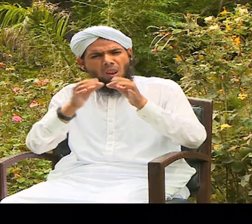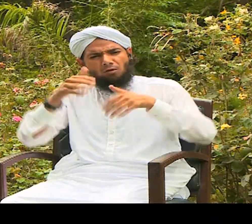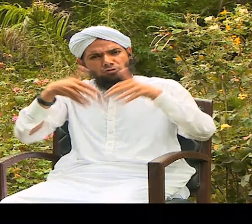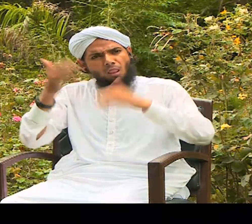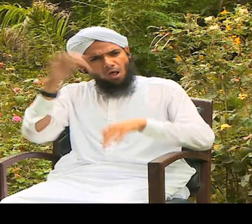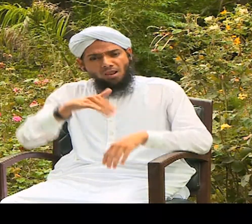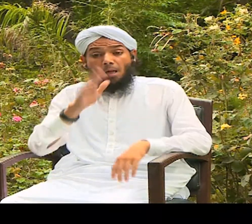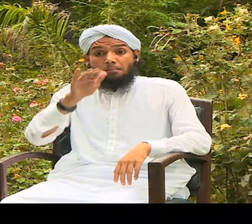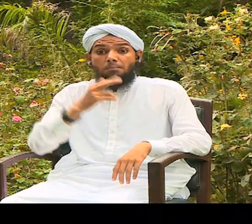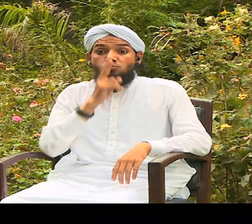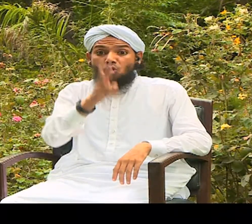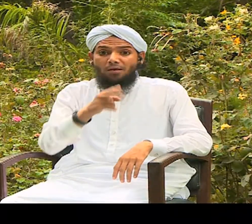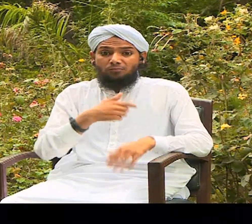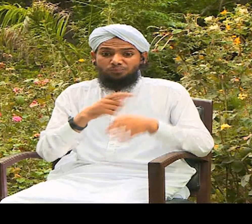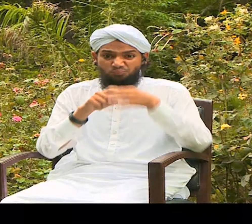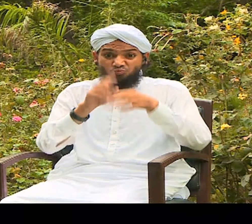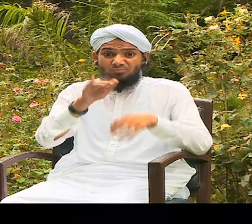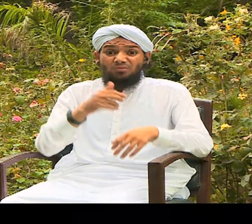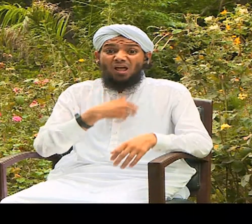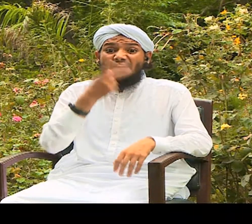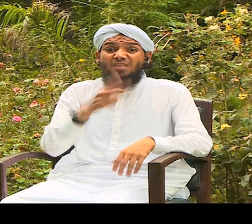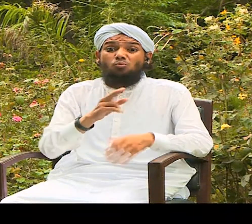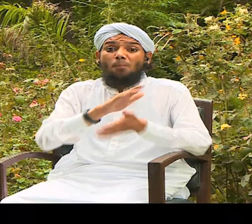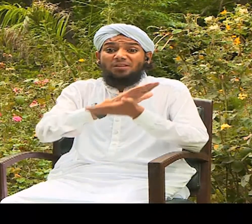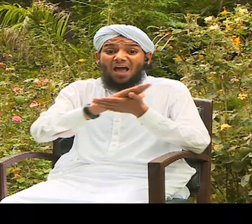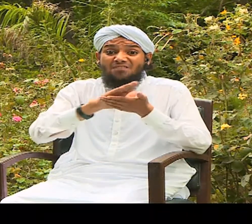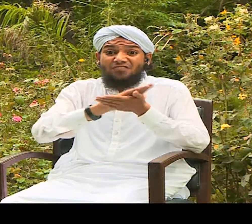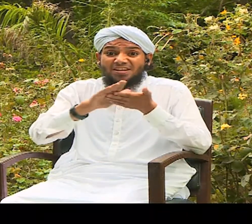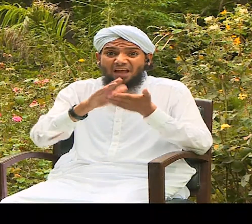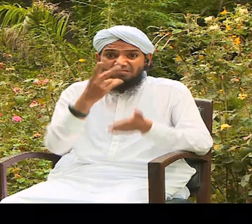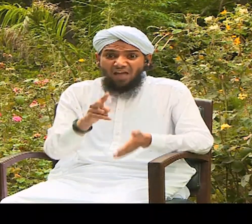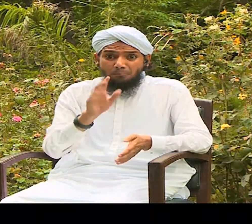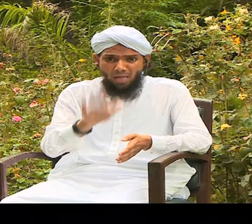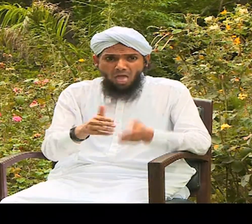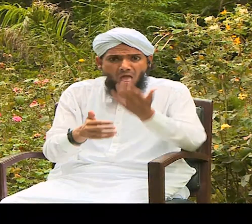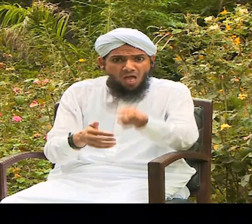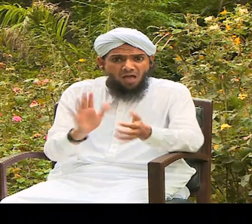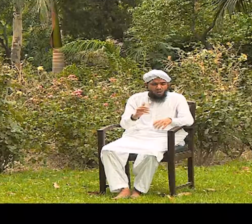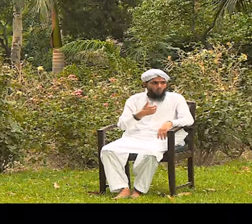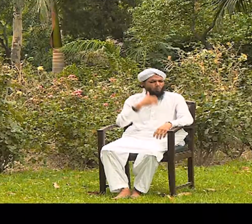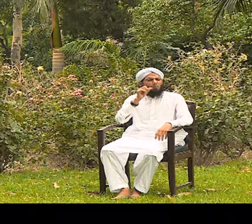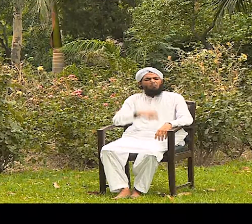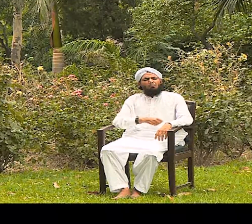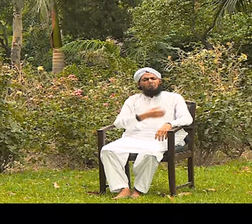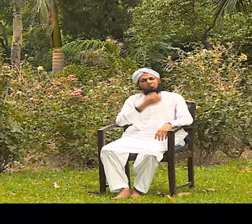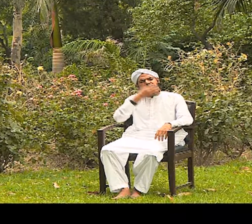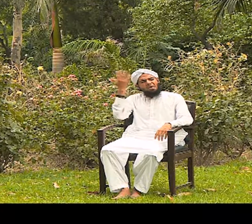کئی حاجی موجود ہیں۔ میں نے پھر پوچھا، کیا تم میں کوئی محمد بن ہرون بلخی ہے؟ انہوں نے کہا،